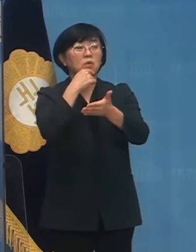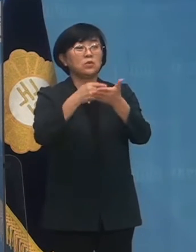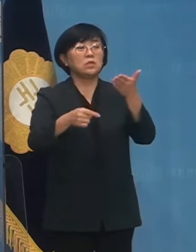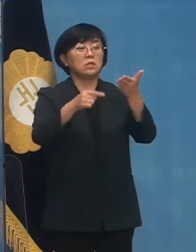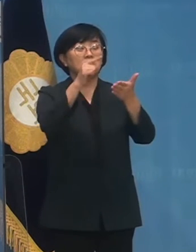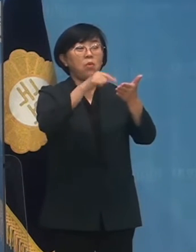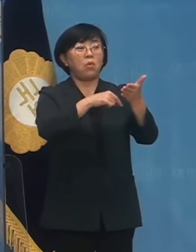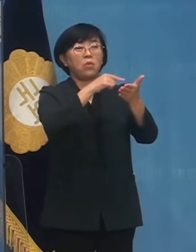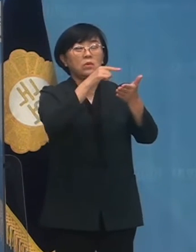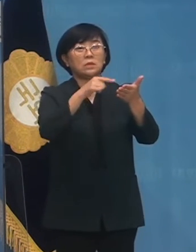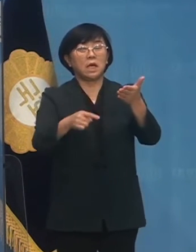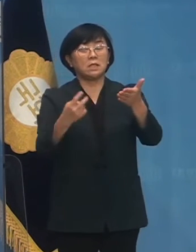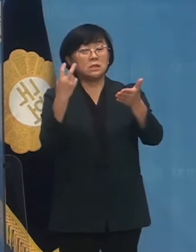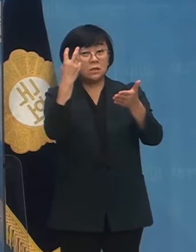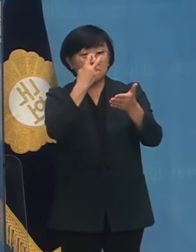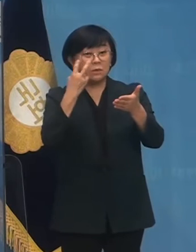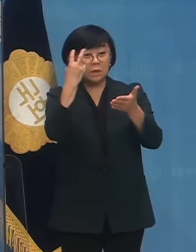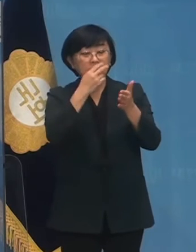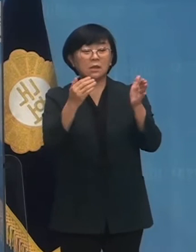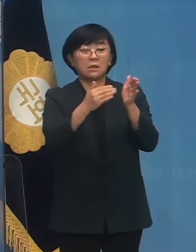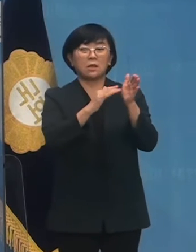손실보상심의위원회의 심의를 거쳐